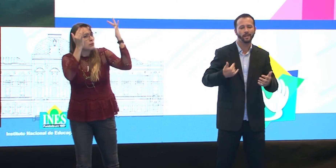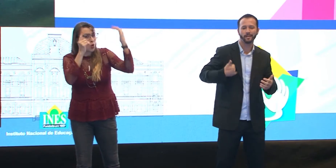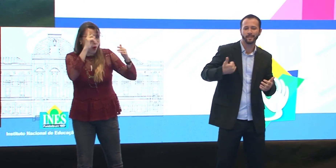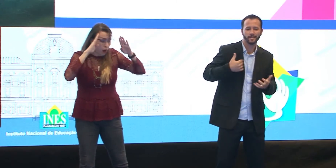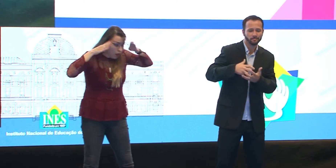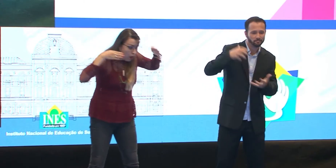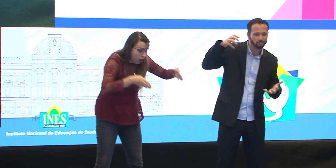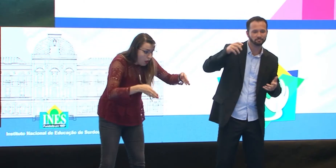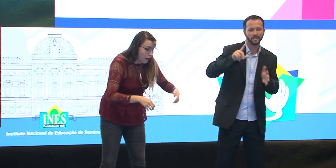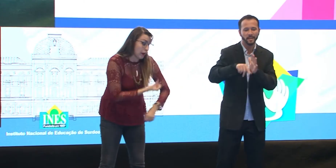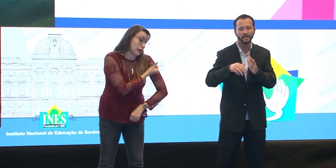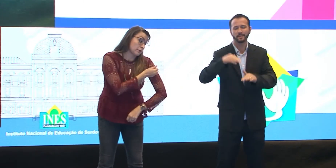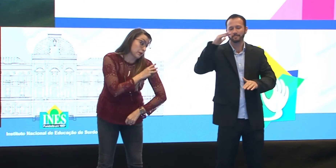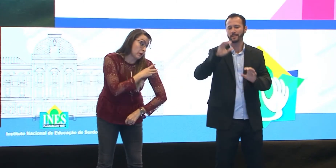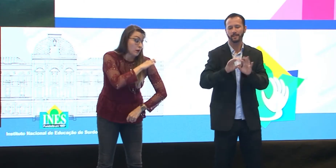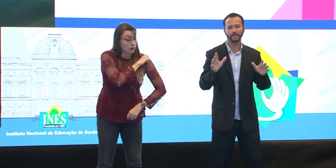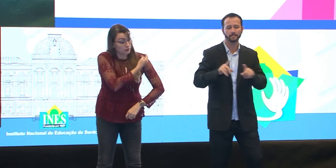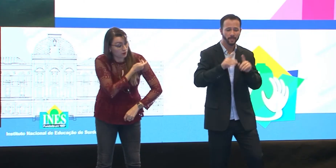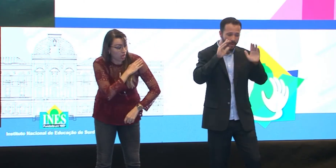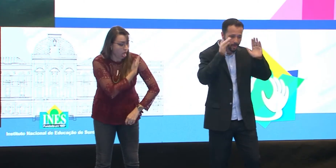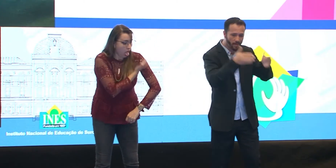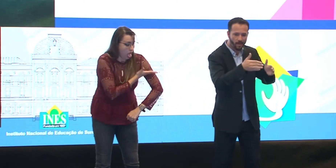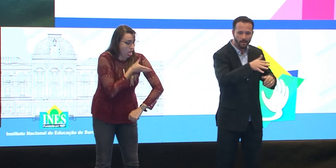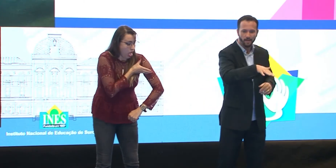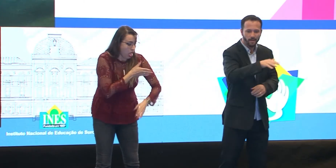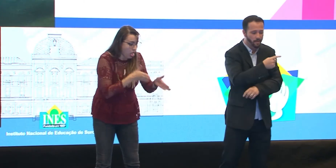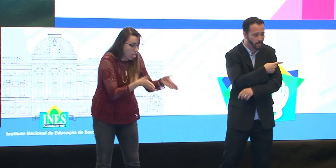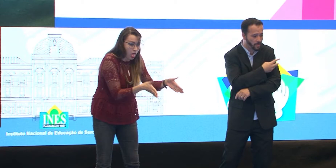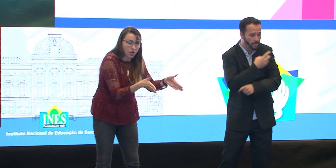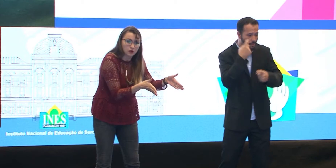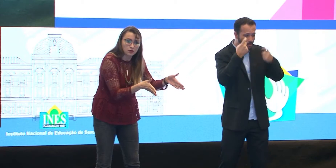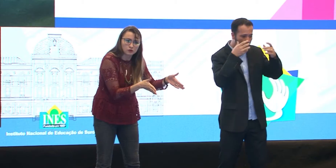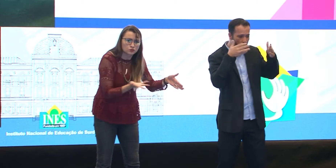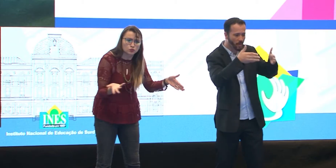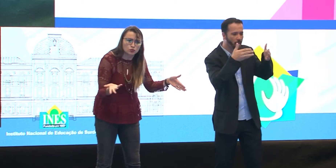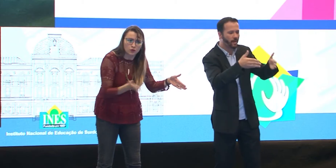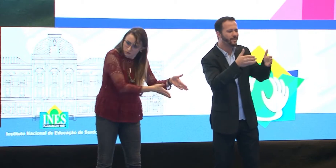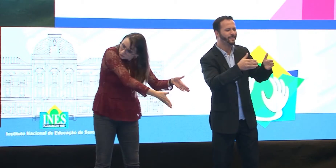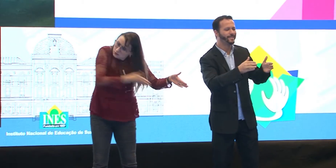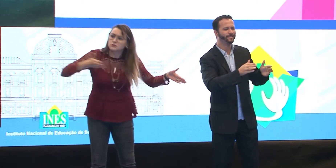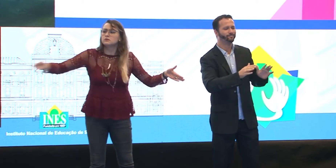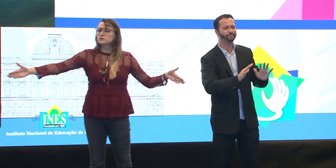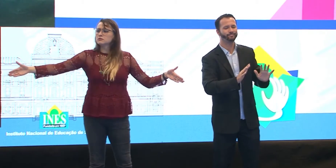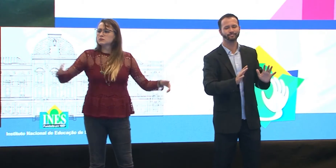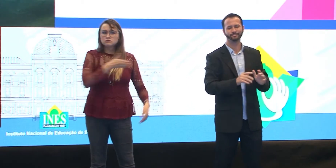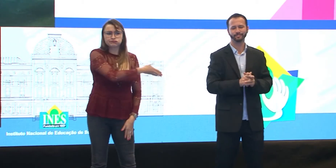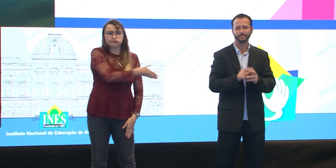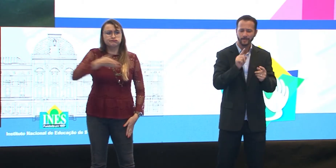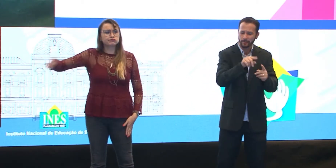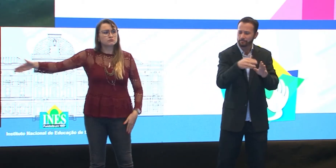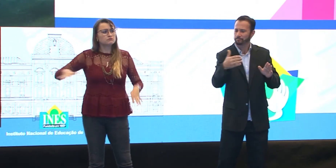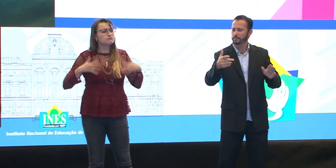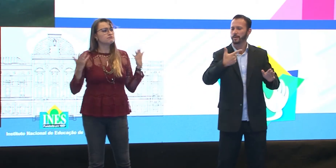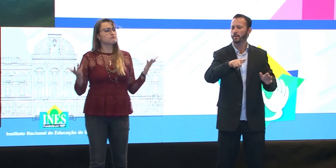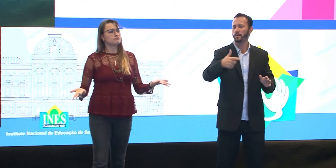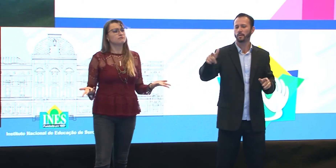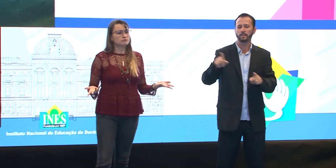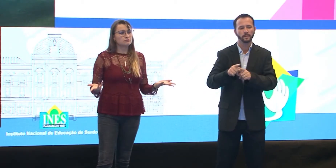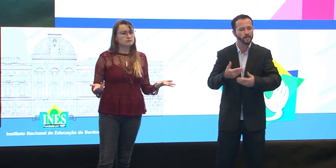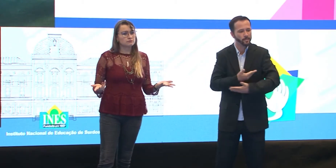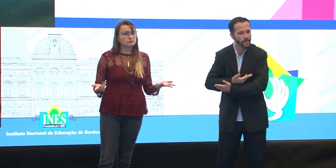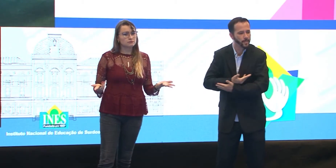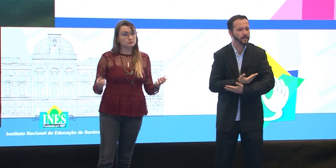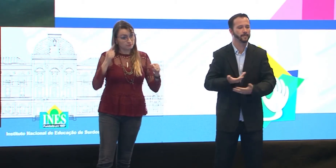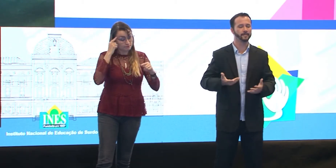sendo educados. Então são essas reflexões que influenciam todas as etapas da escolarização das crianças surdas para que a